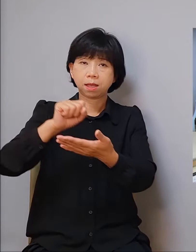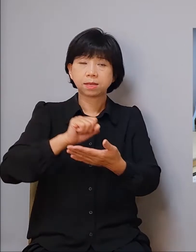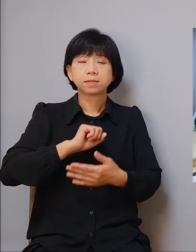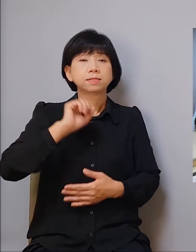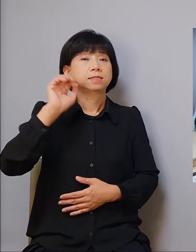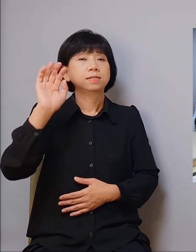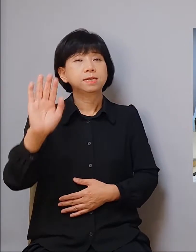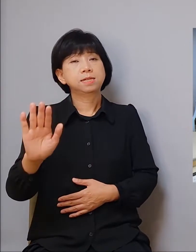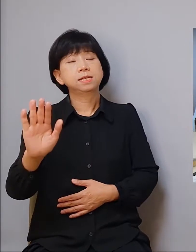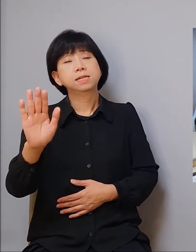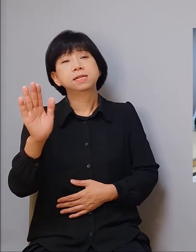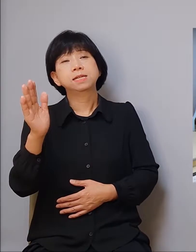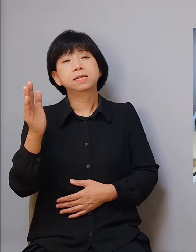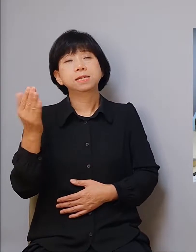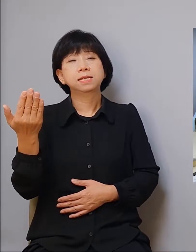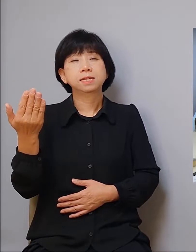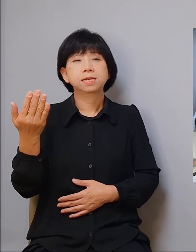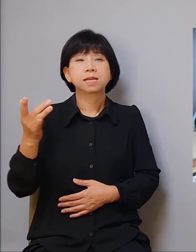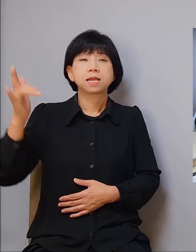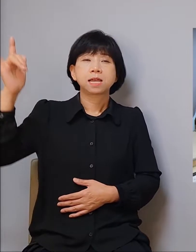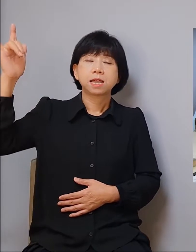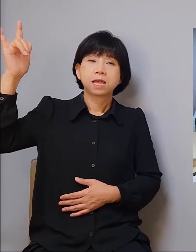풍성히 하으리